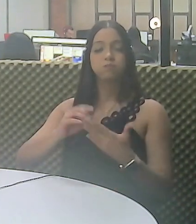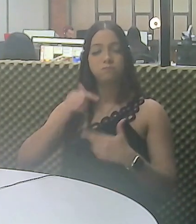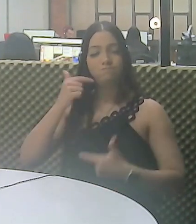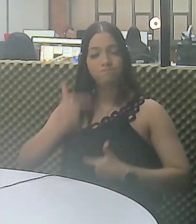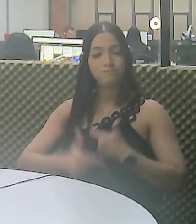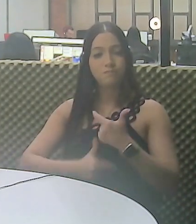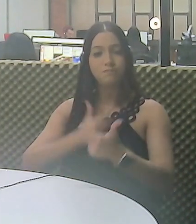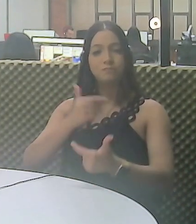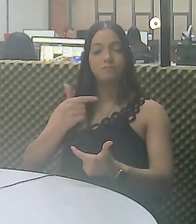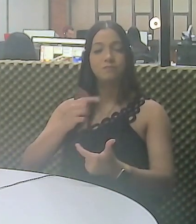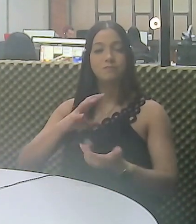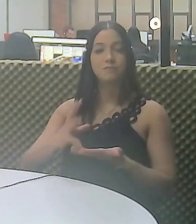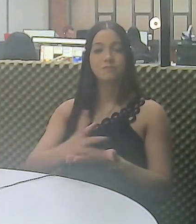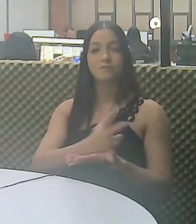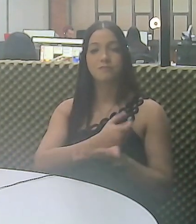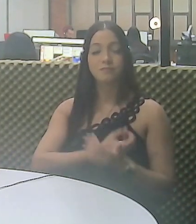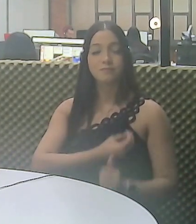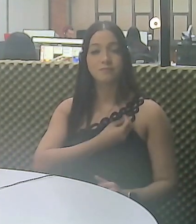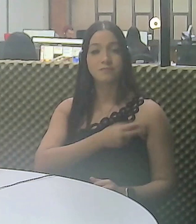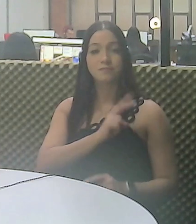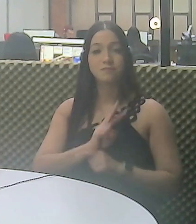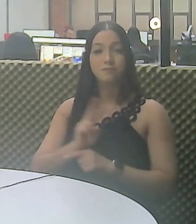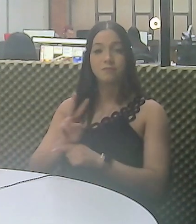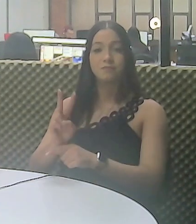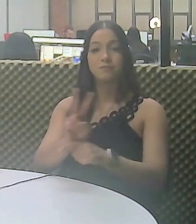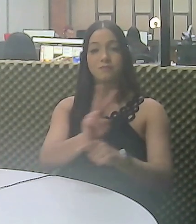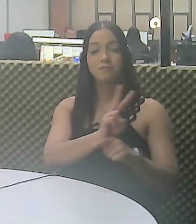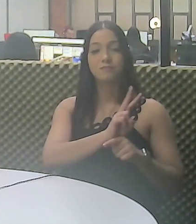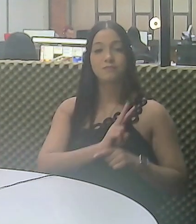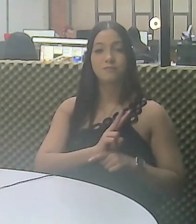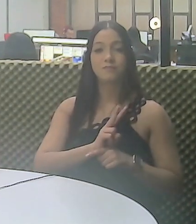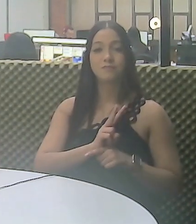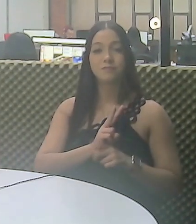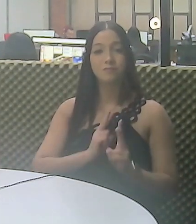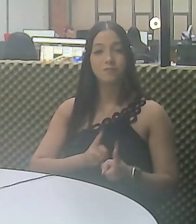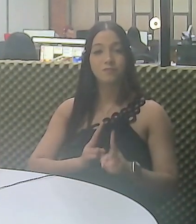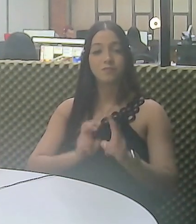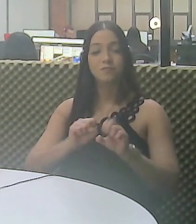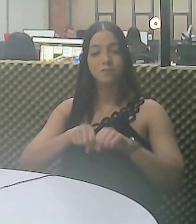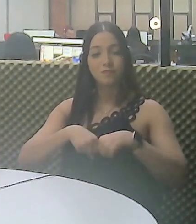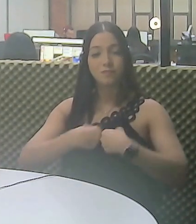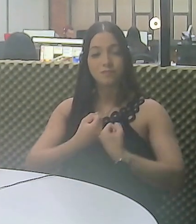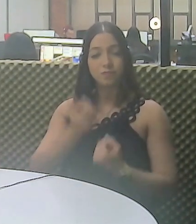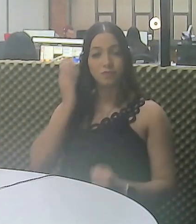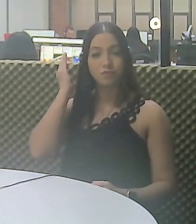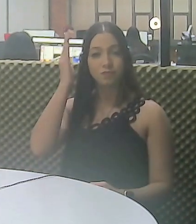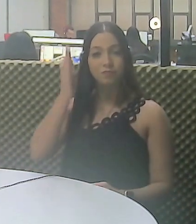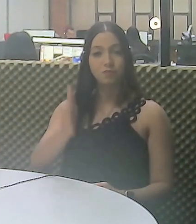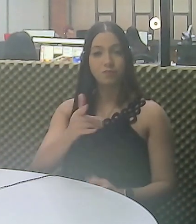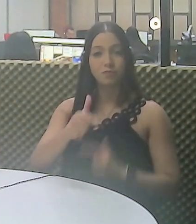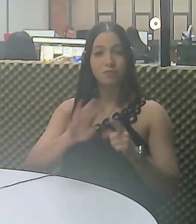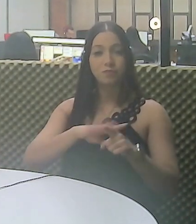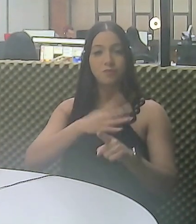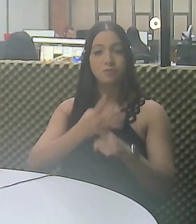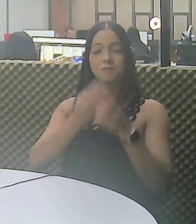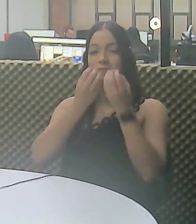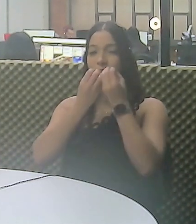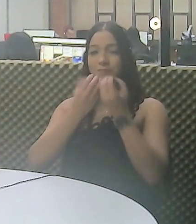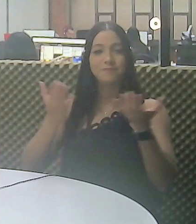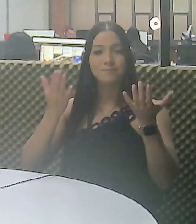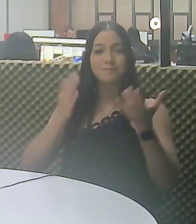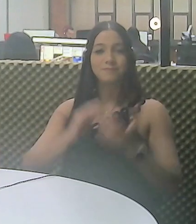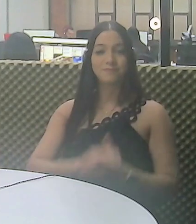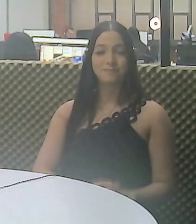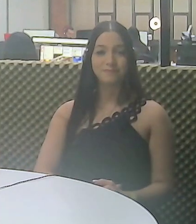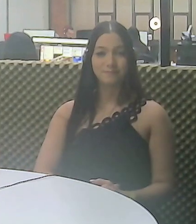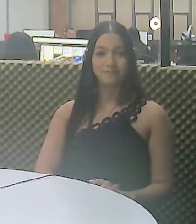trabalhou tanto para salvar vidas e cuidar bem do nosso povo. Continuaremos lutando sem parar para fazer mais, fazendo muito